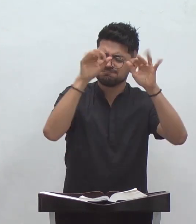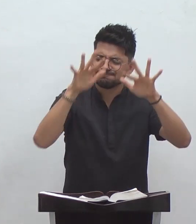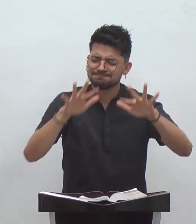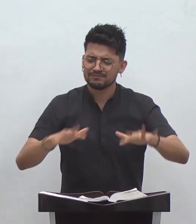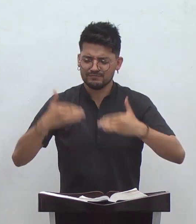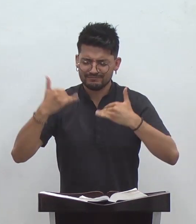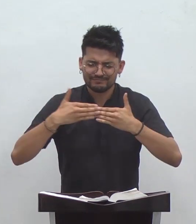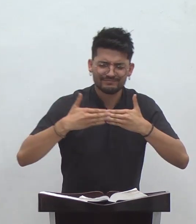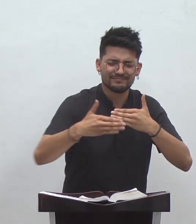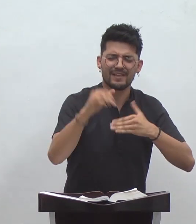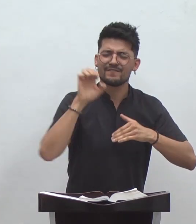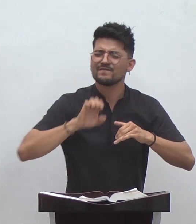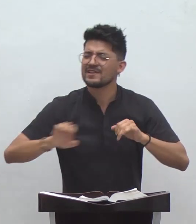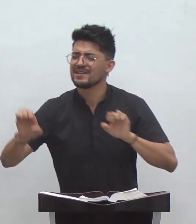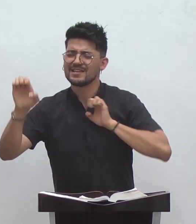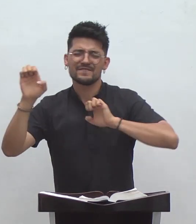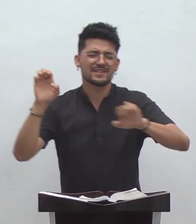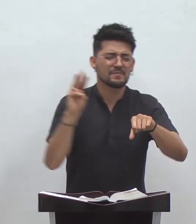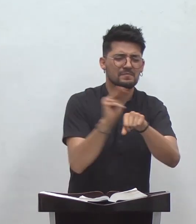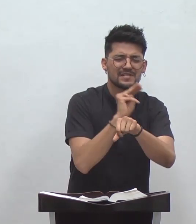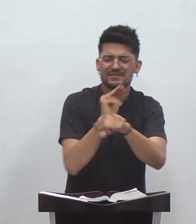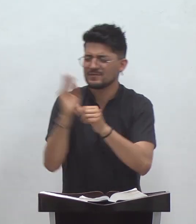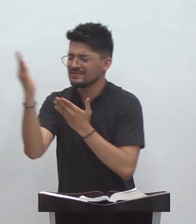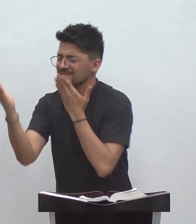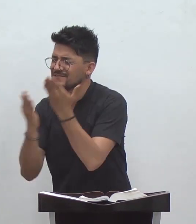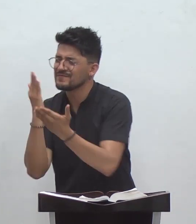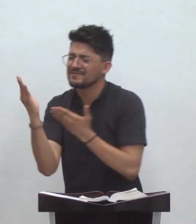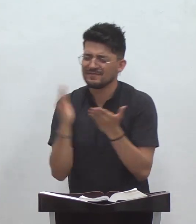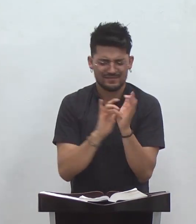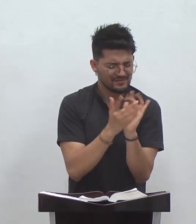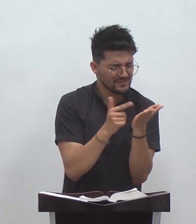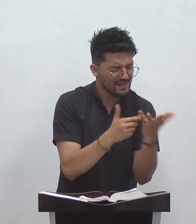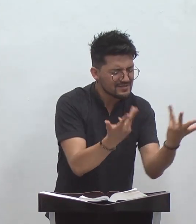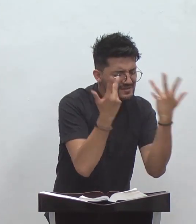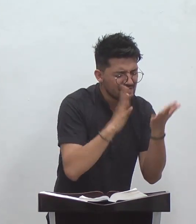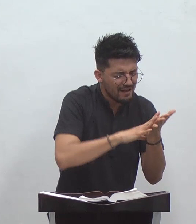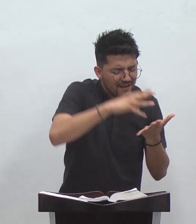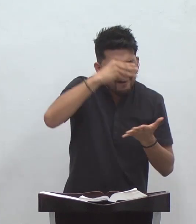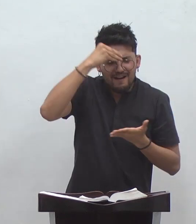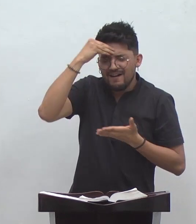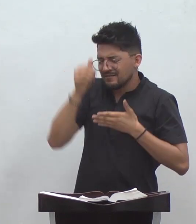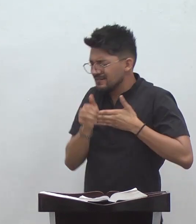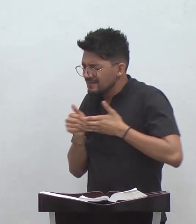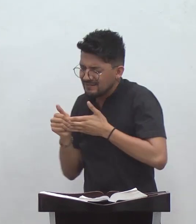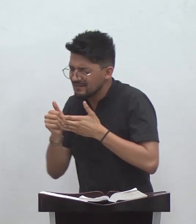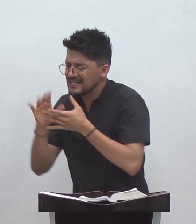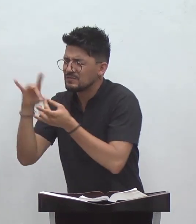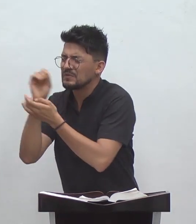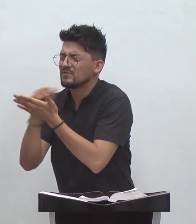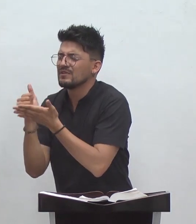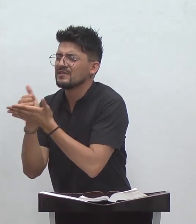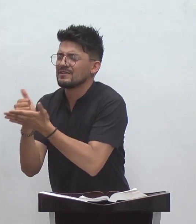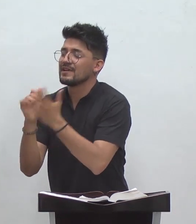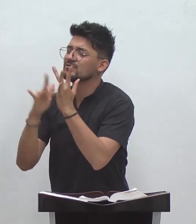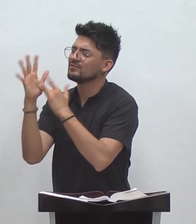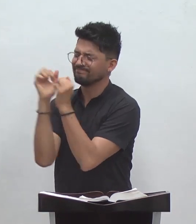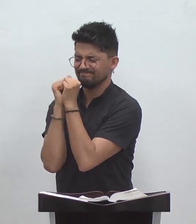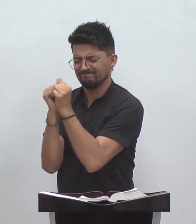por corazones que estén dispuestos a dejar sus prioridades y a ir y evangelizar y recorrer lugares, enseñando lo que han aprendido en